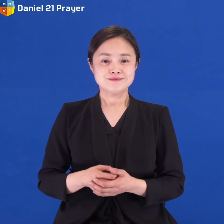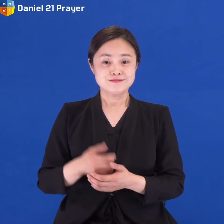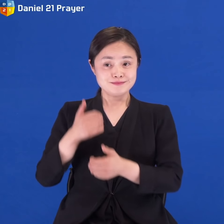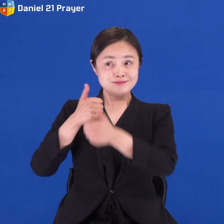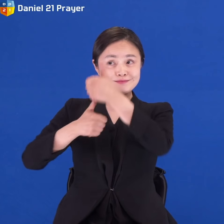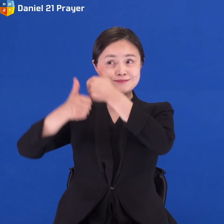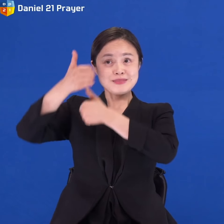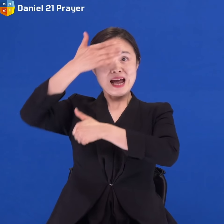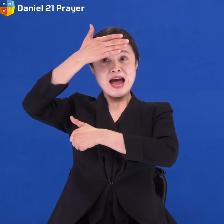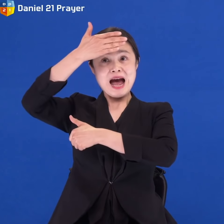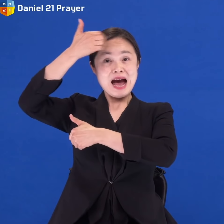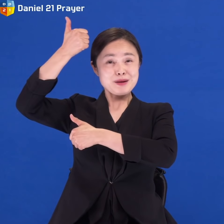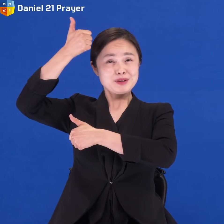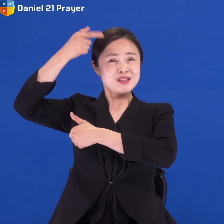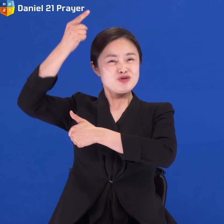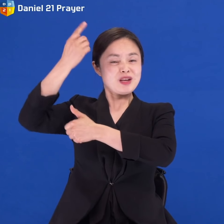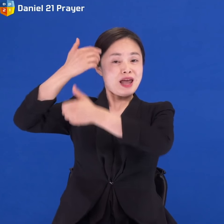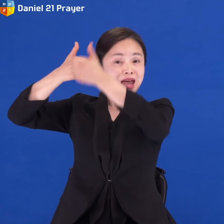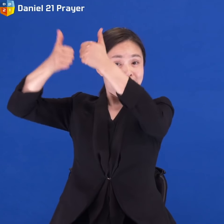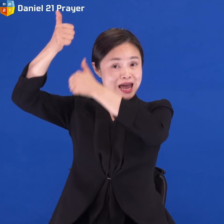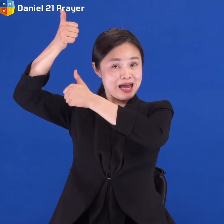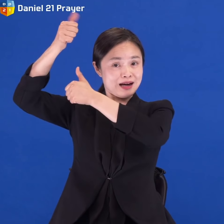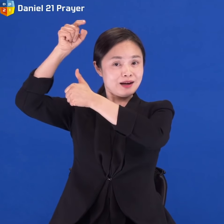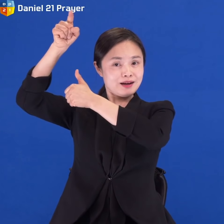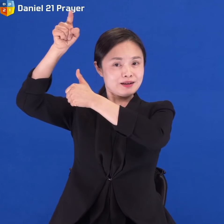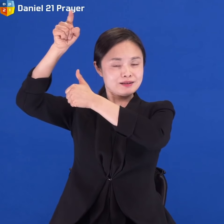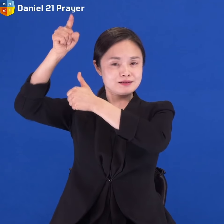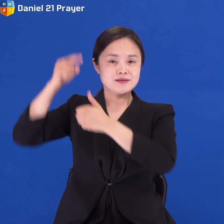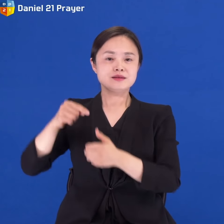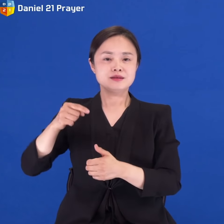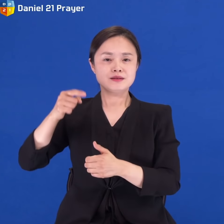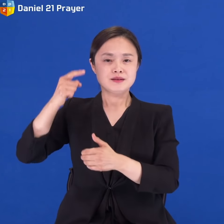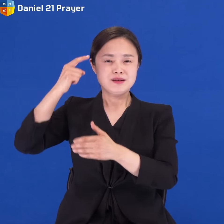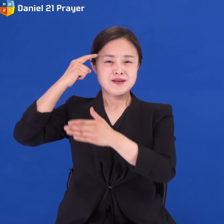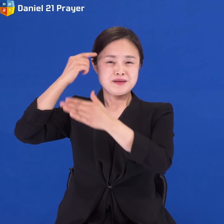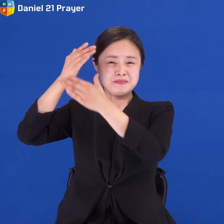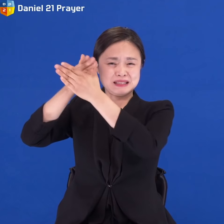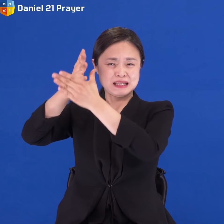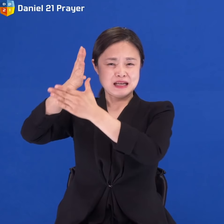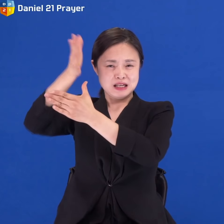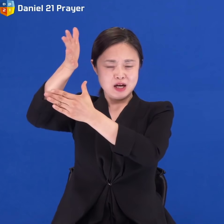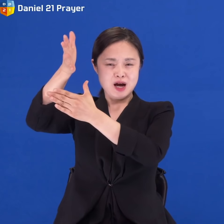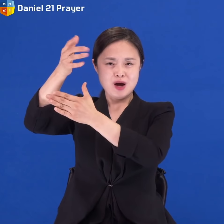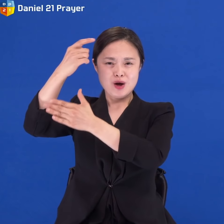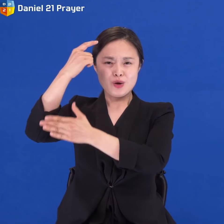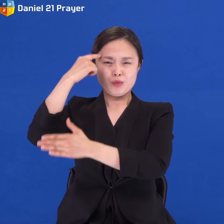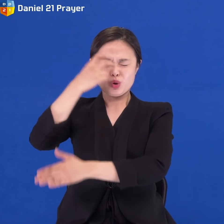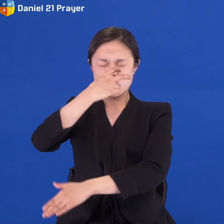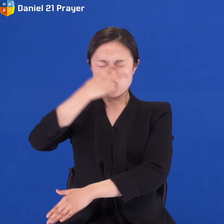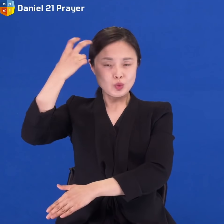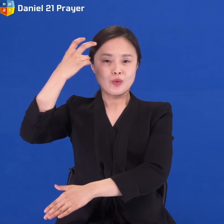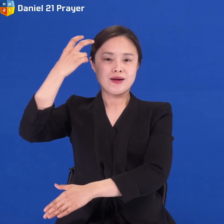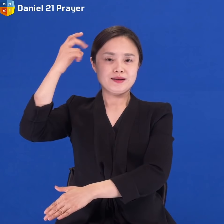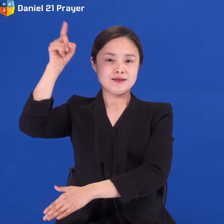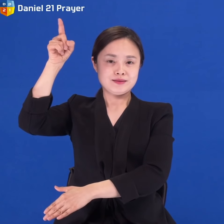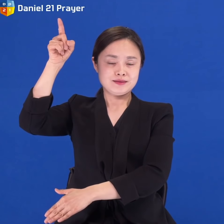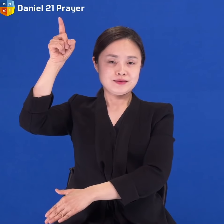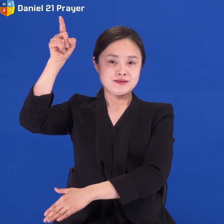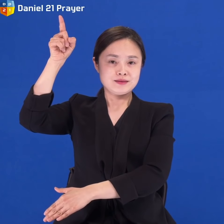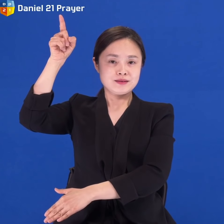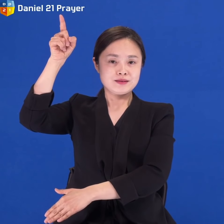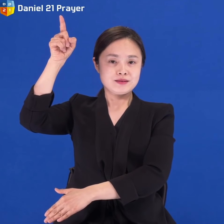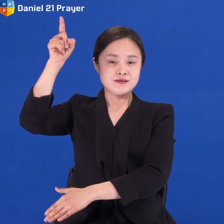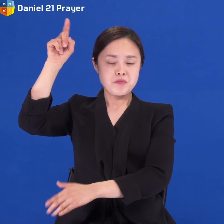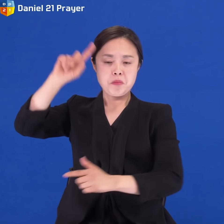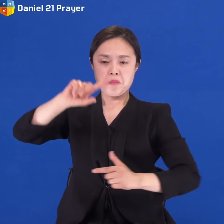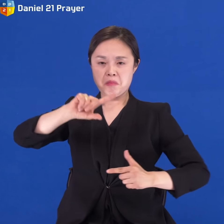외정손 할아버지입니다. 그리고 저희 어머니는 항상 그 외할아버지의 명예를 자랑했습니다.